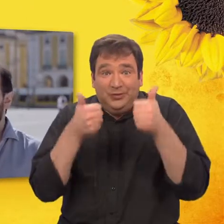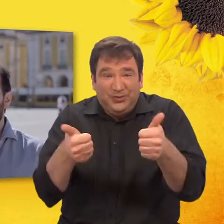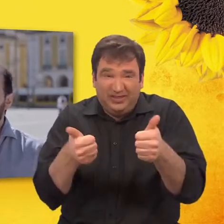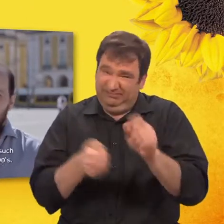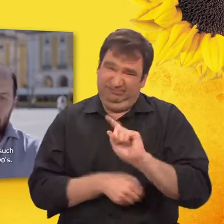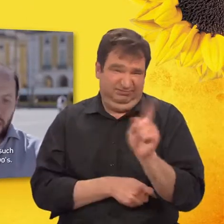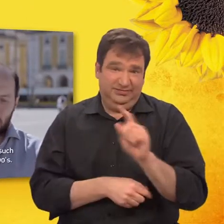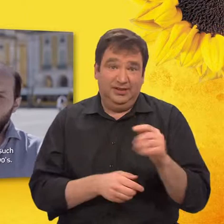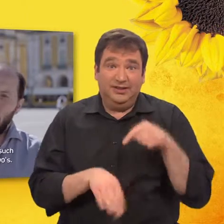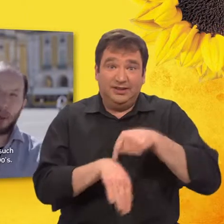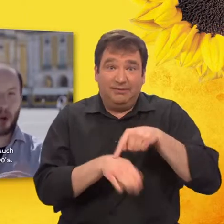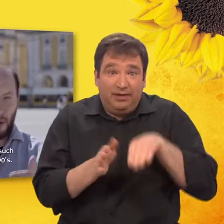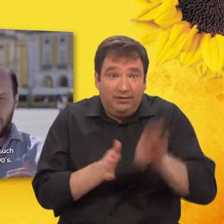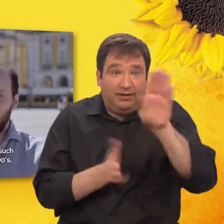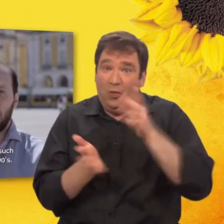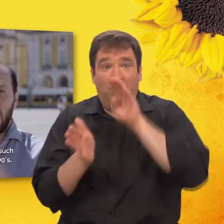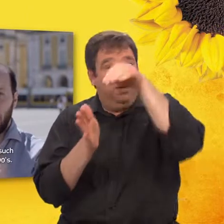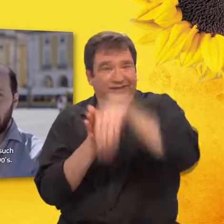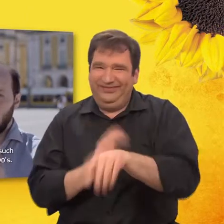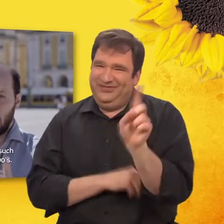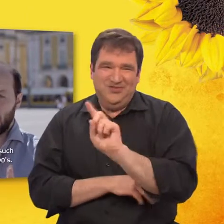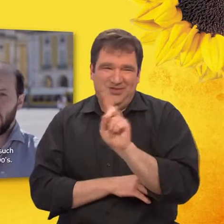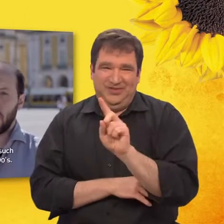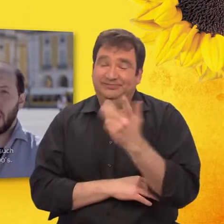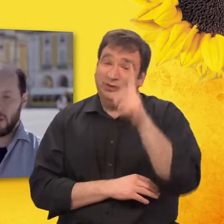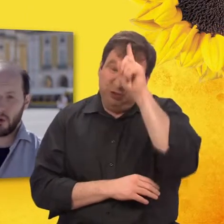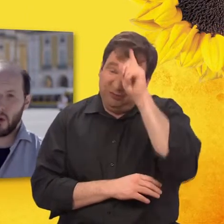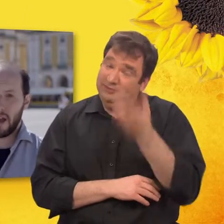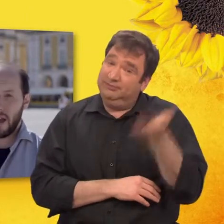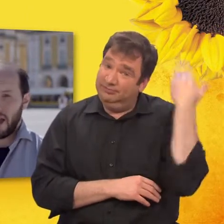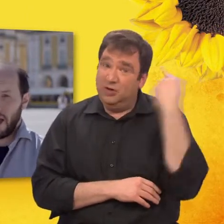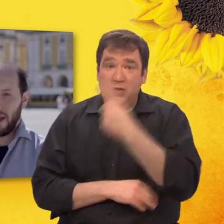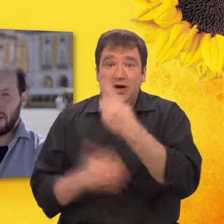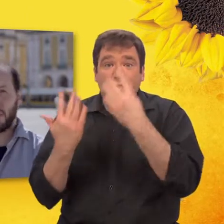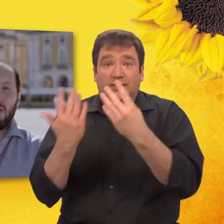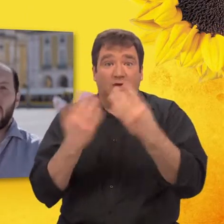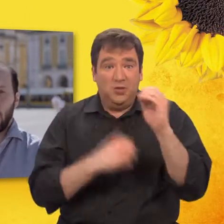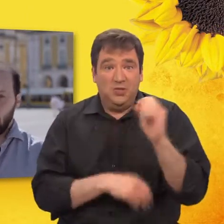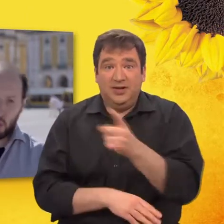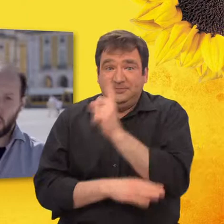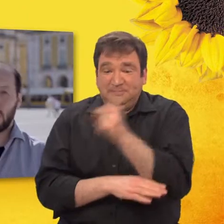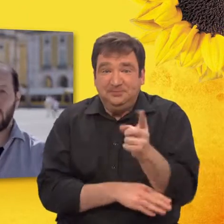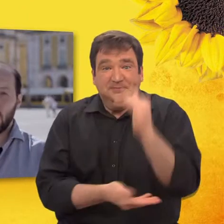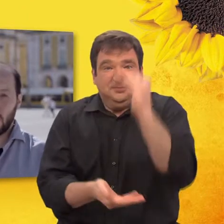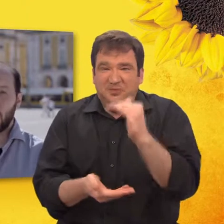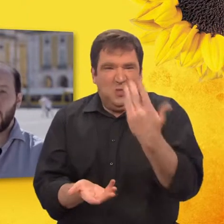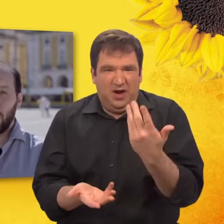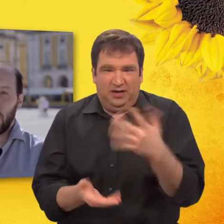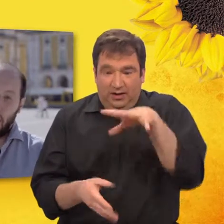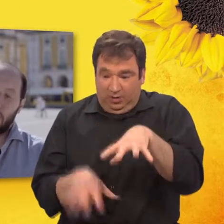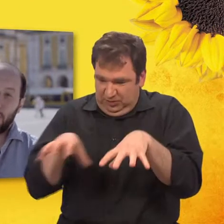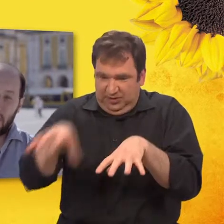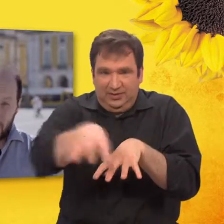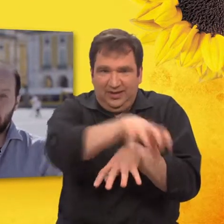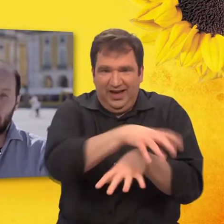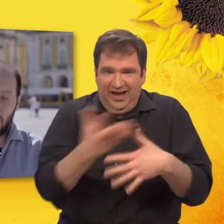de depressão. E mesmo em momentos normais, como na Alemanha nos anos 90, funciona a desfavor dos outros vizinhos todos, não é? Porque